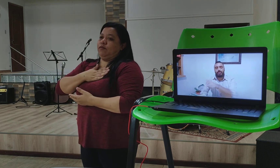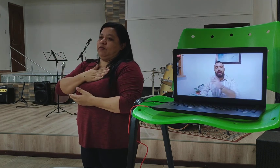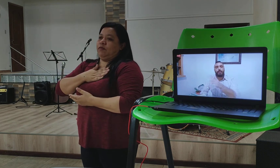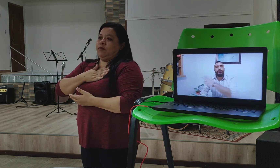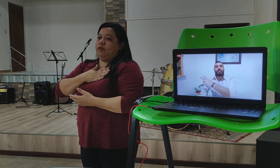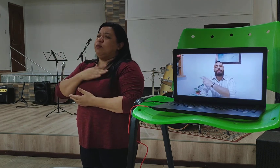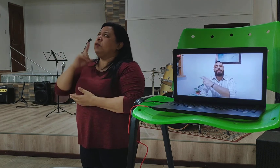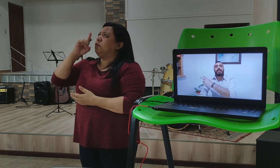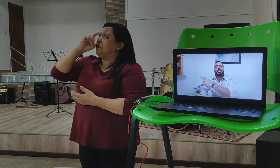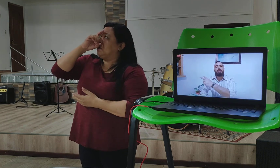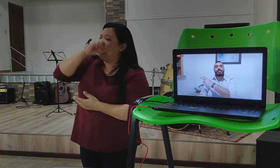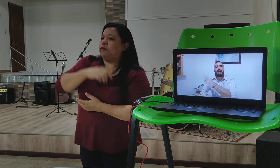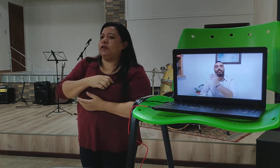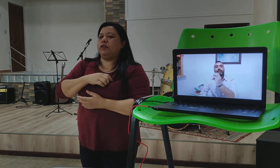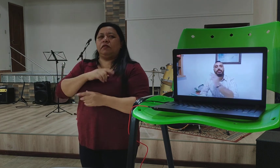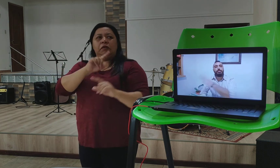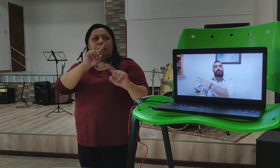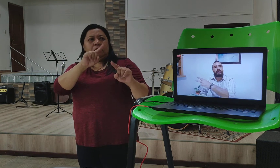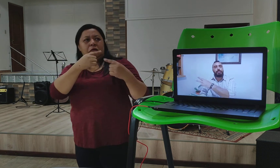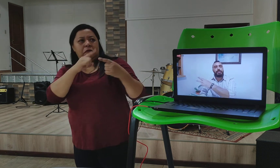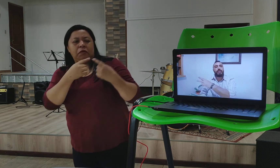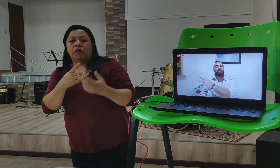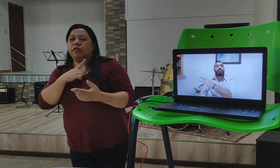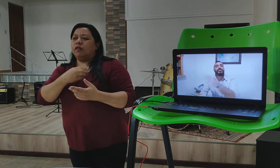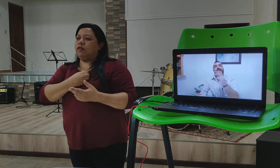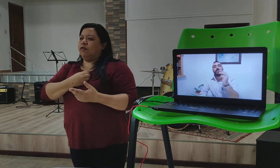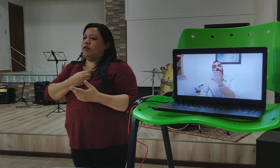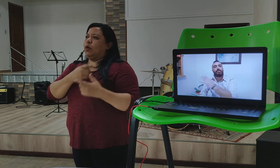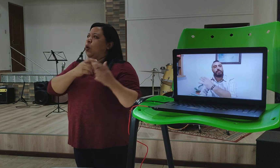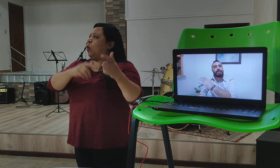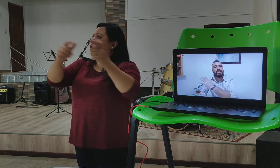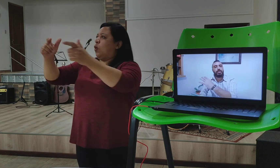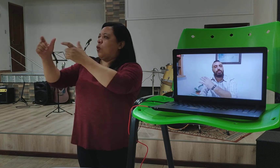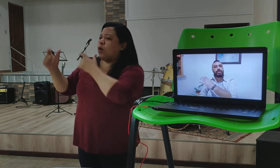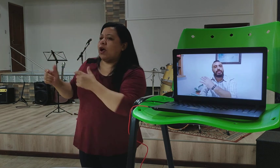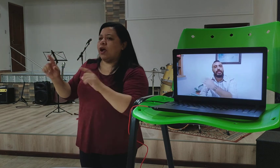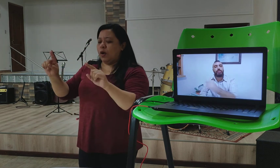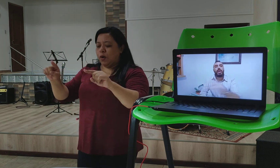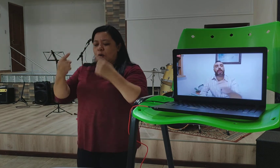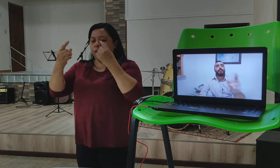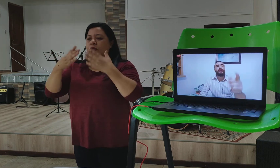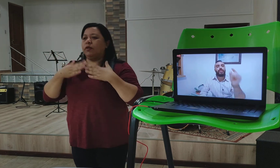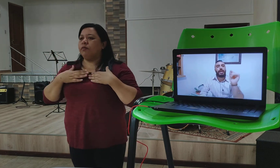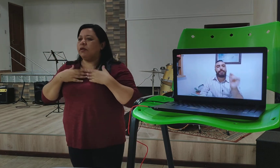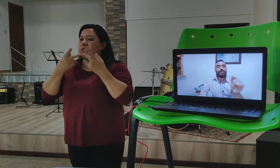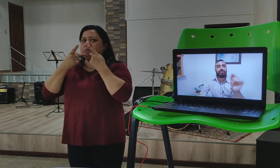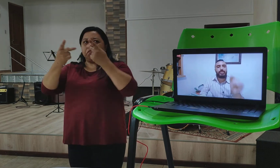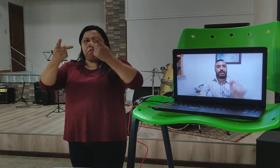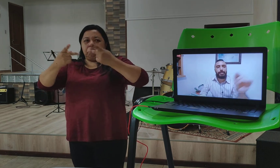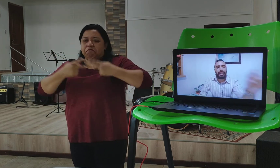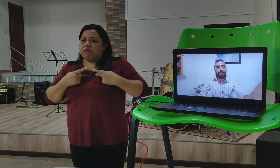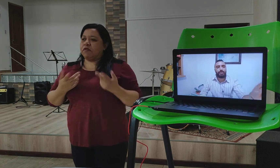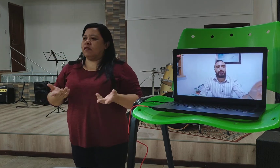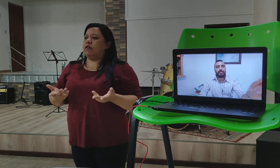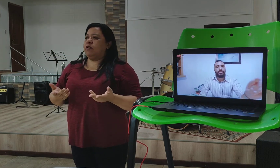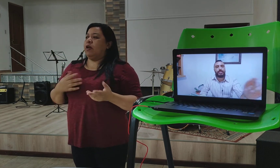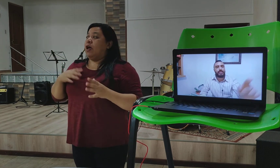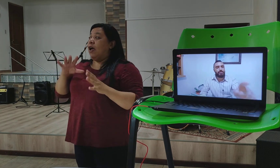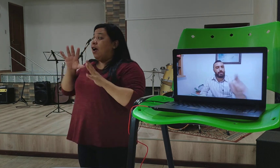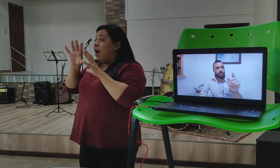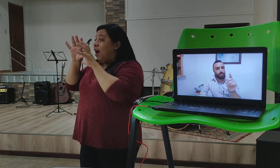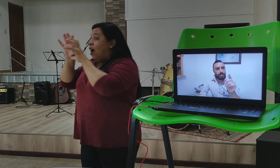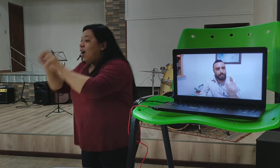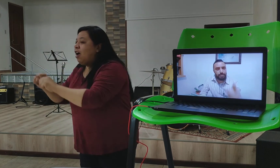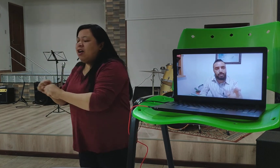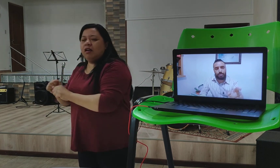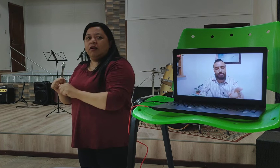dificuldades, Deus. Eu posso ser perseguido nas cavernas, eu posso ser perseguido nos vales, eu posso ser perseguido no deserto, eu posso chegar perto de ser apanhado pelos meus adversários,